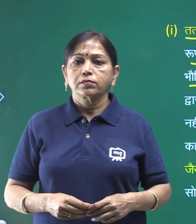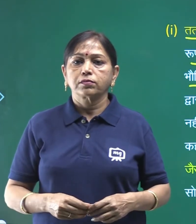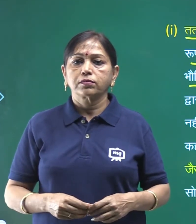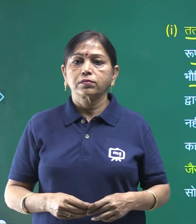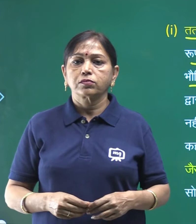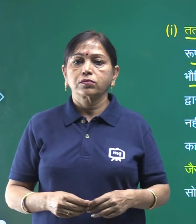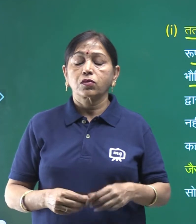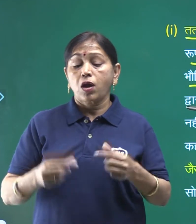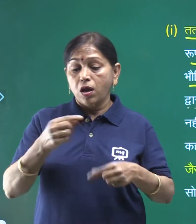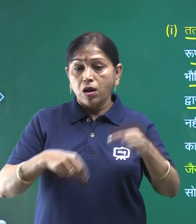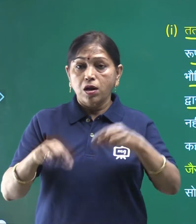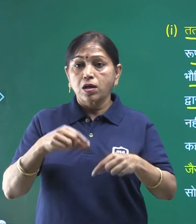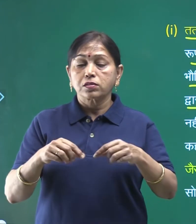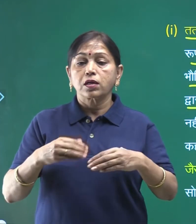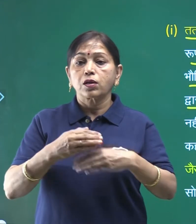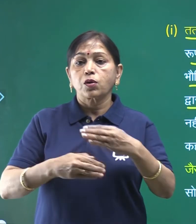रासायनिक प्रक्रिया के द्वारा